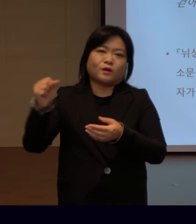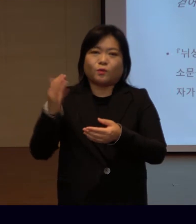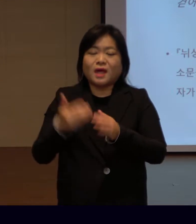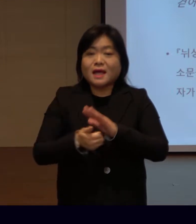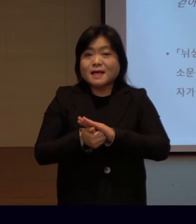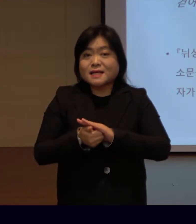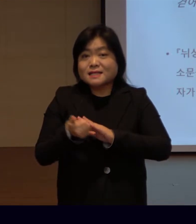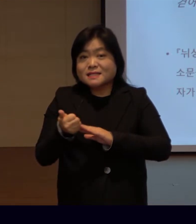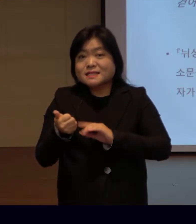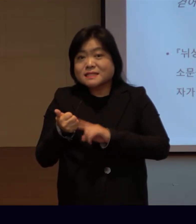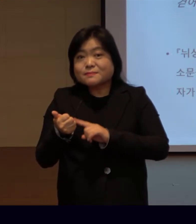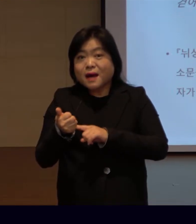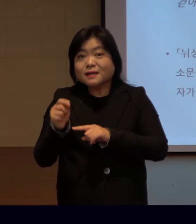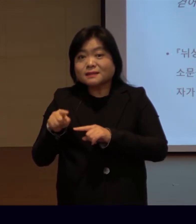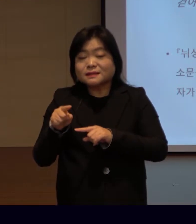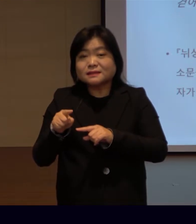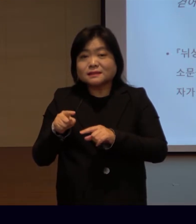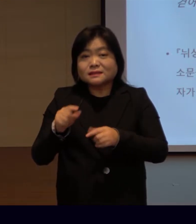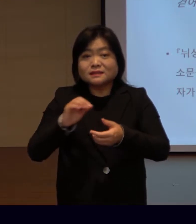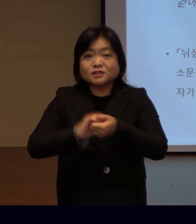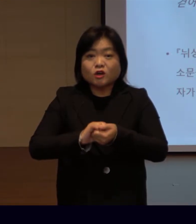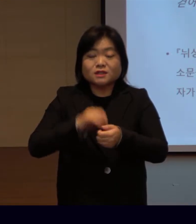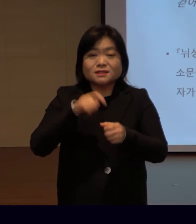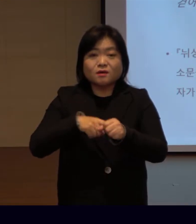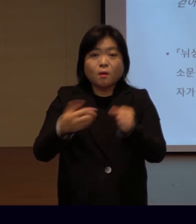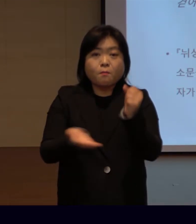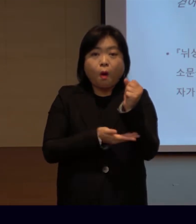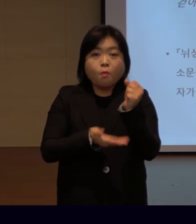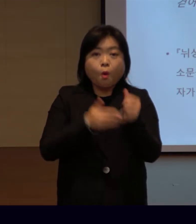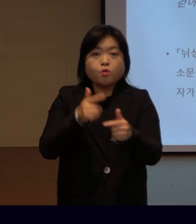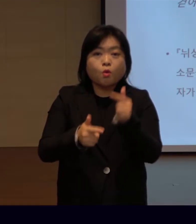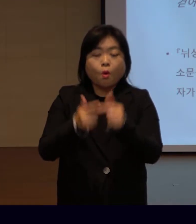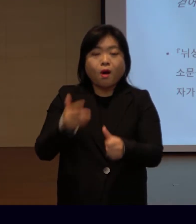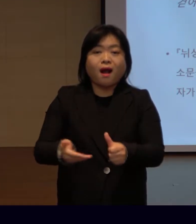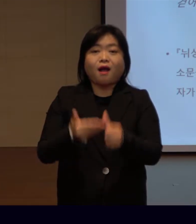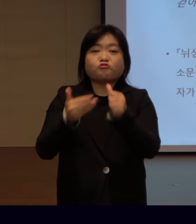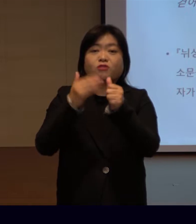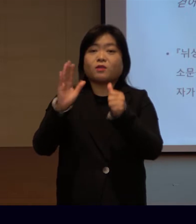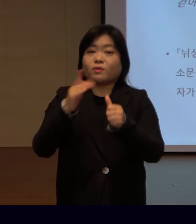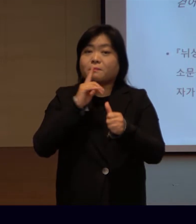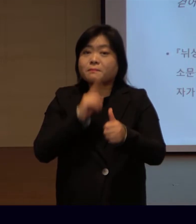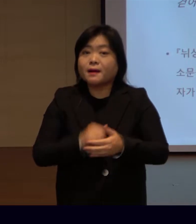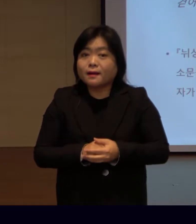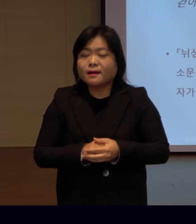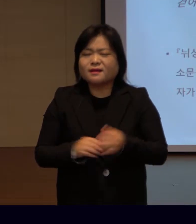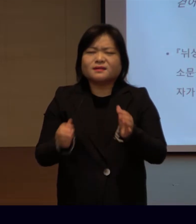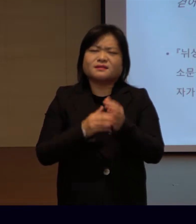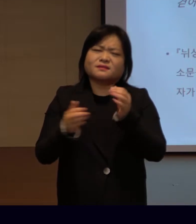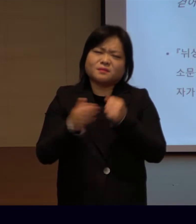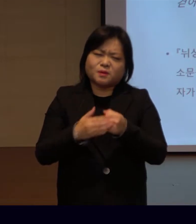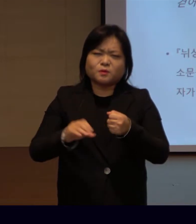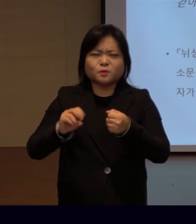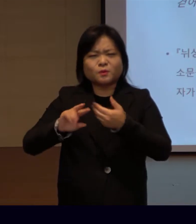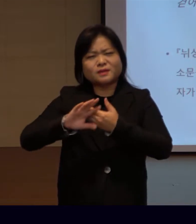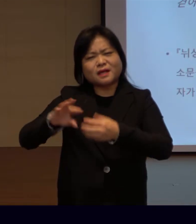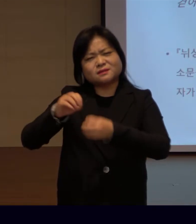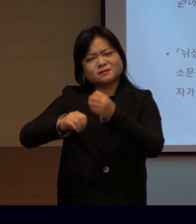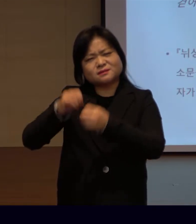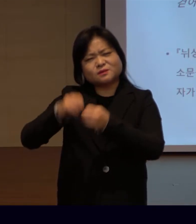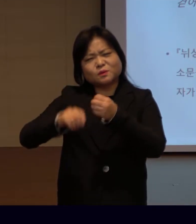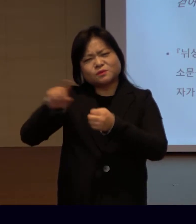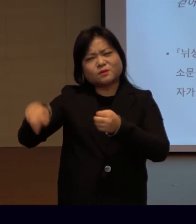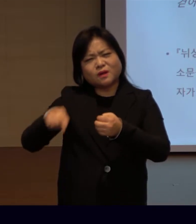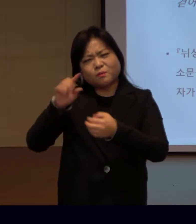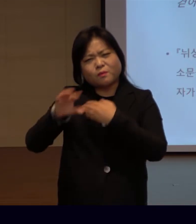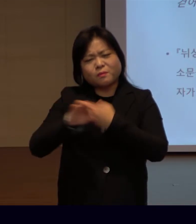벌목으로 바꾸는 겁니다. 이거는 일종의 새로운 신비술이죠. 그래서 이제 또 다른 소설에 이제